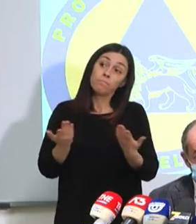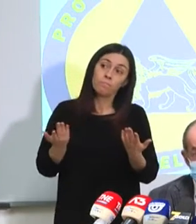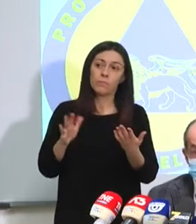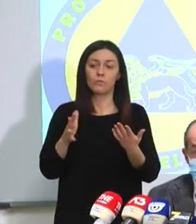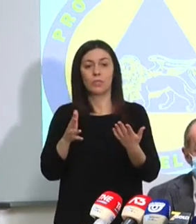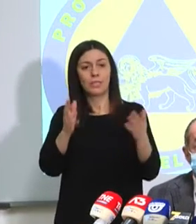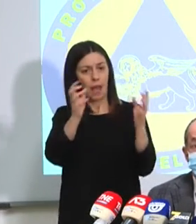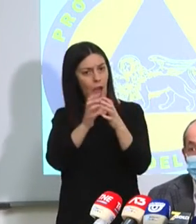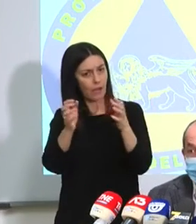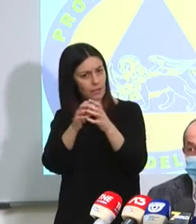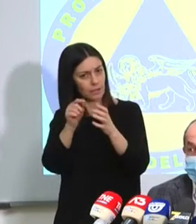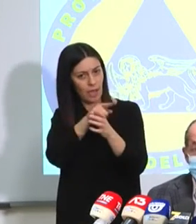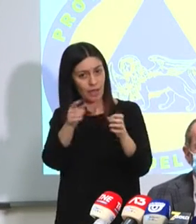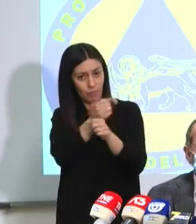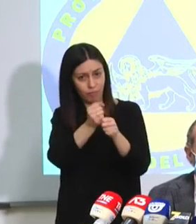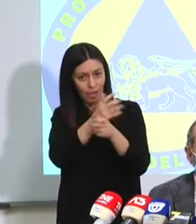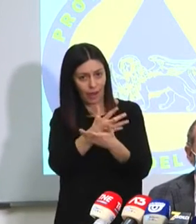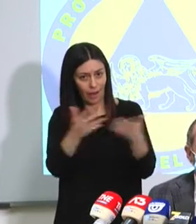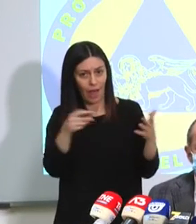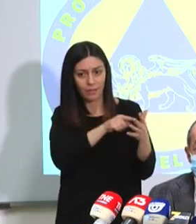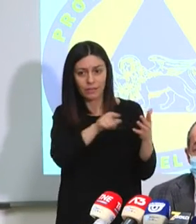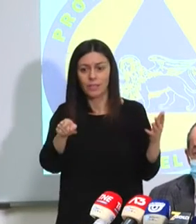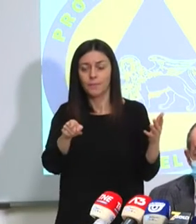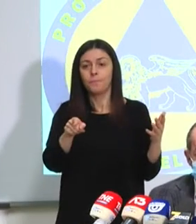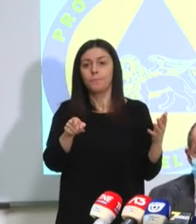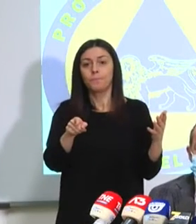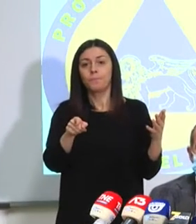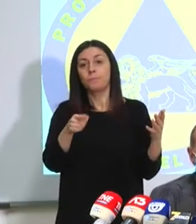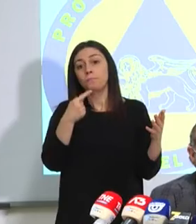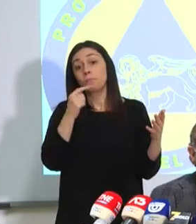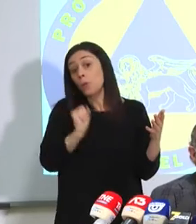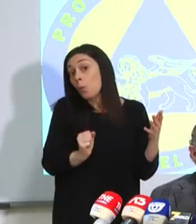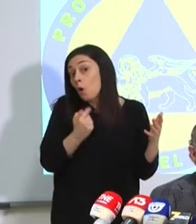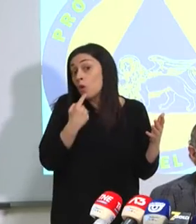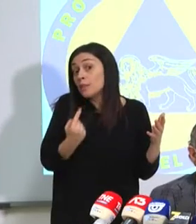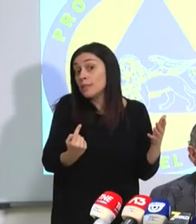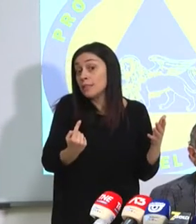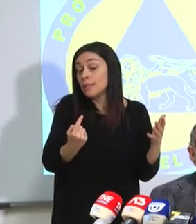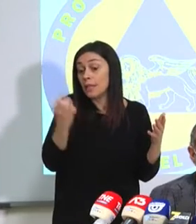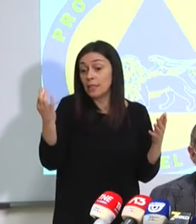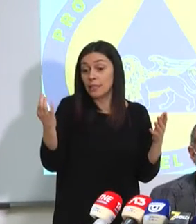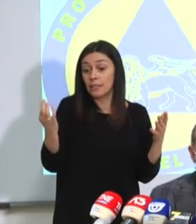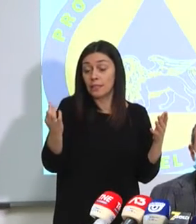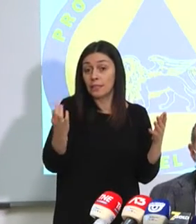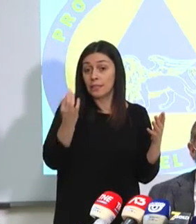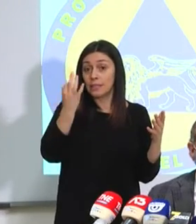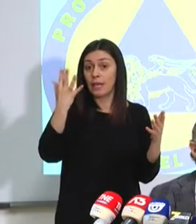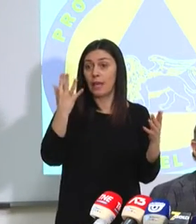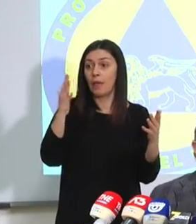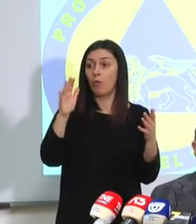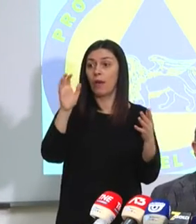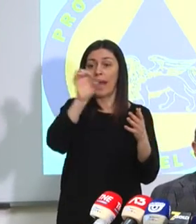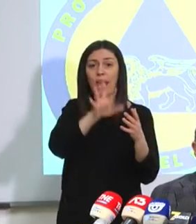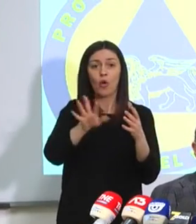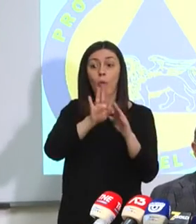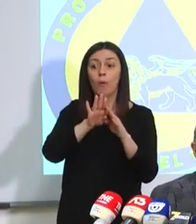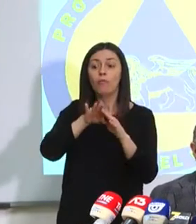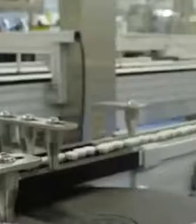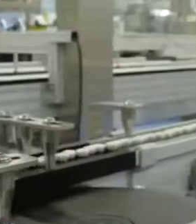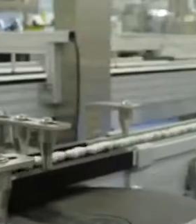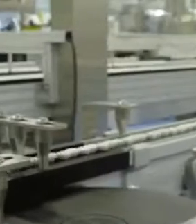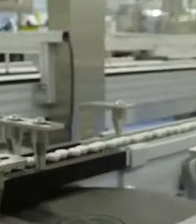pharma dicendo tutto quello che non è nel circuito europeo non è vaccino. Cioè, uno saprà a chi gli ha dato i